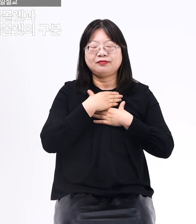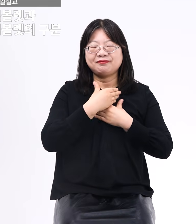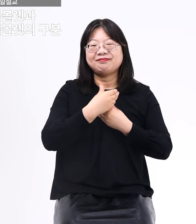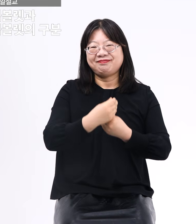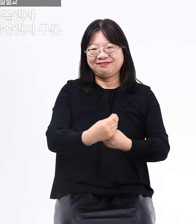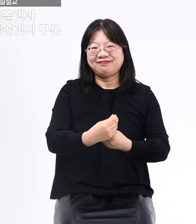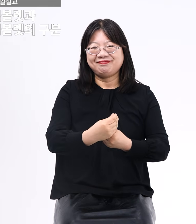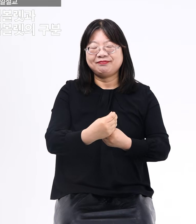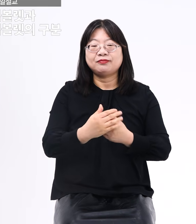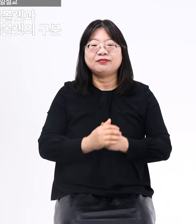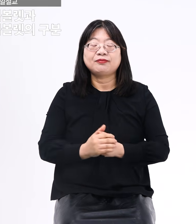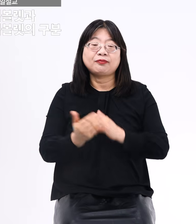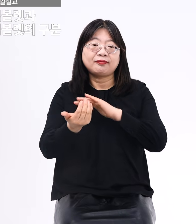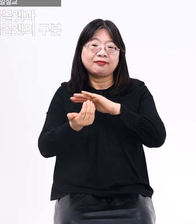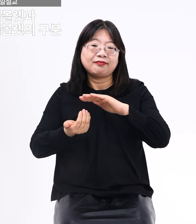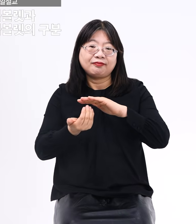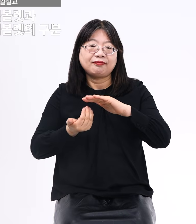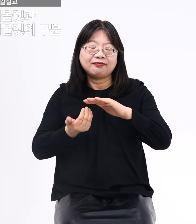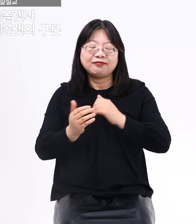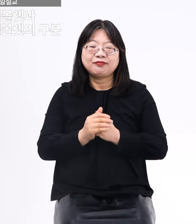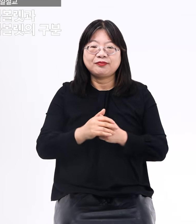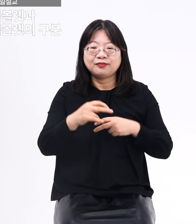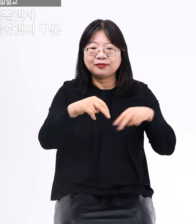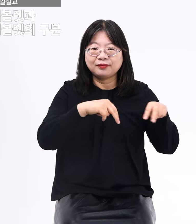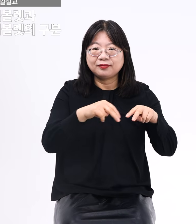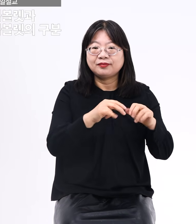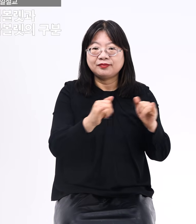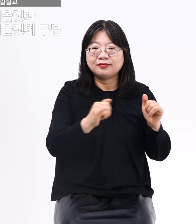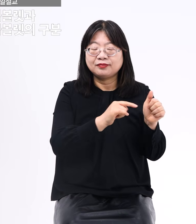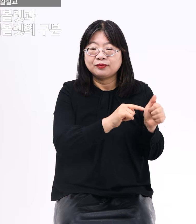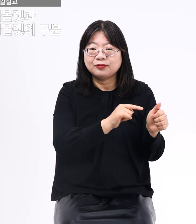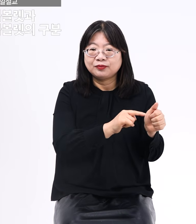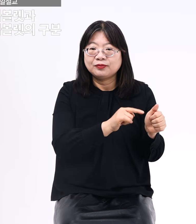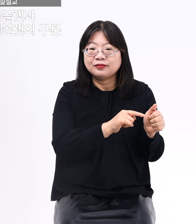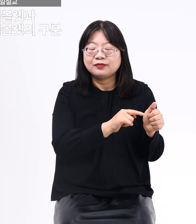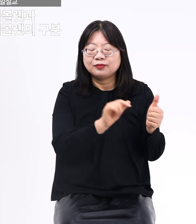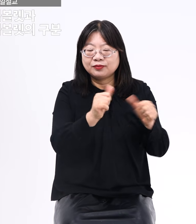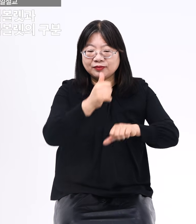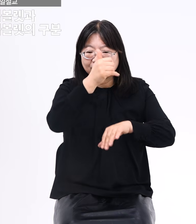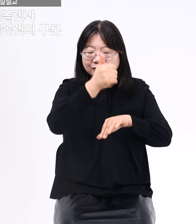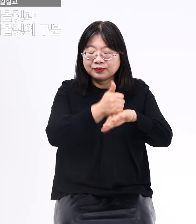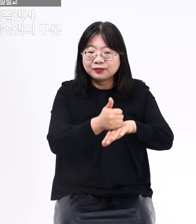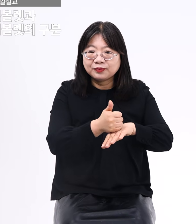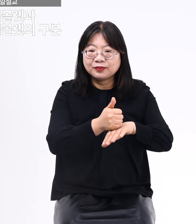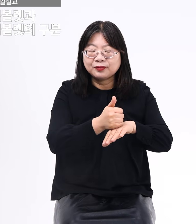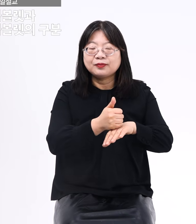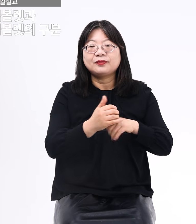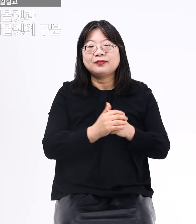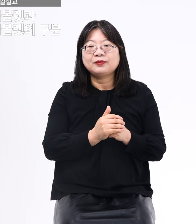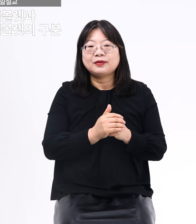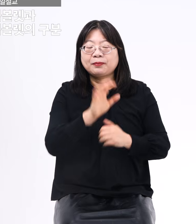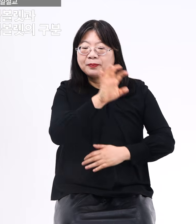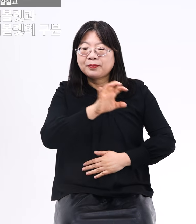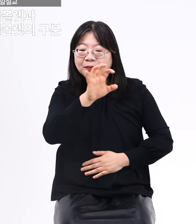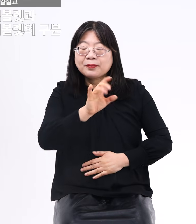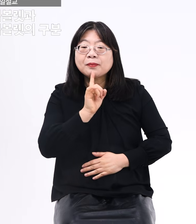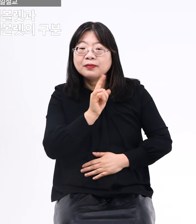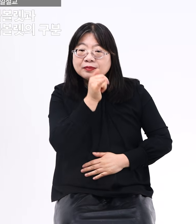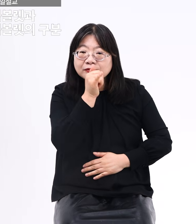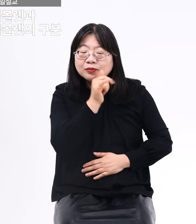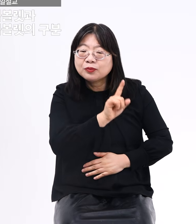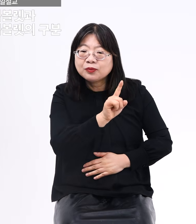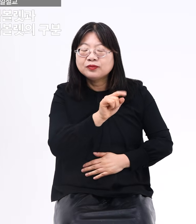평안하였더라. 앞서 사사들의 죽음 끝에는 후렴구처럼 그가